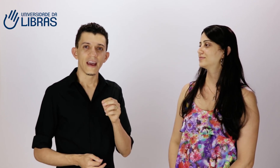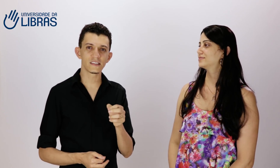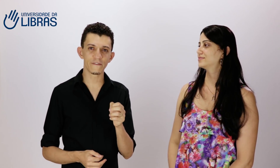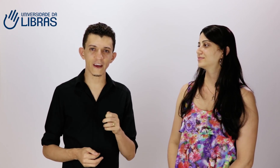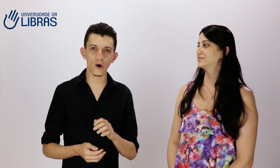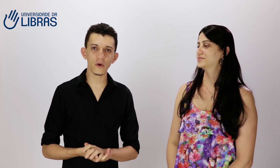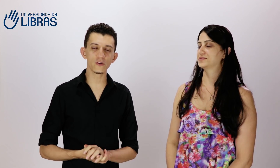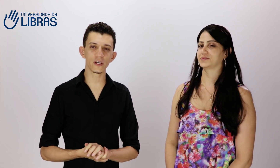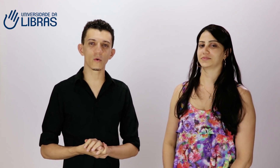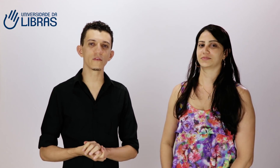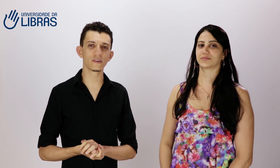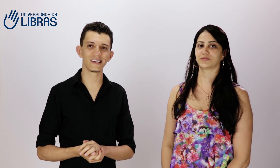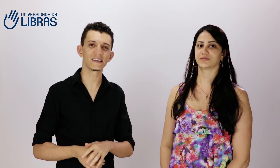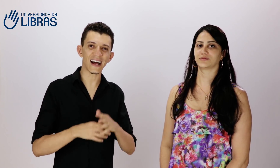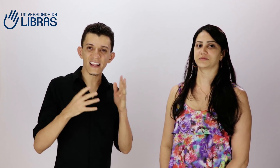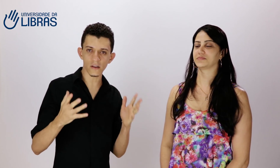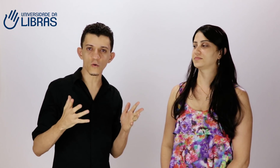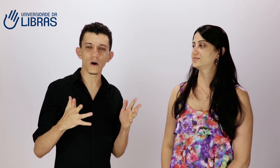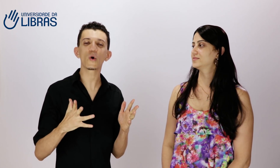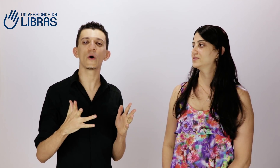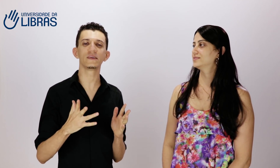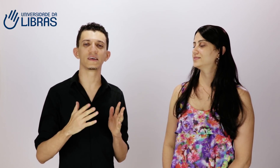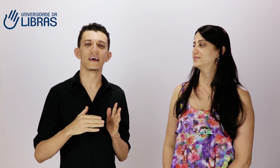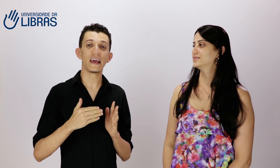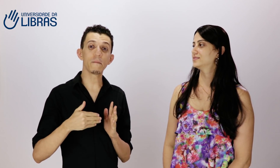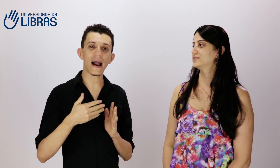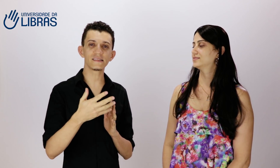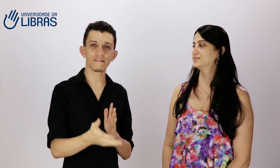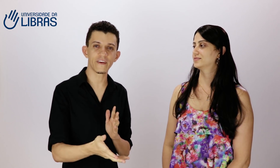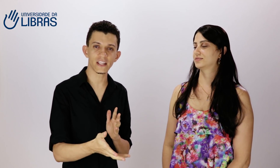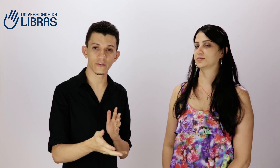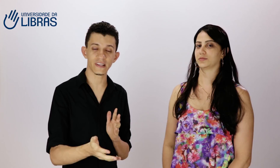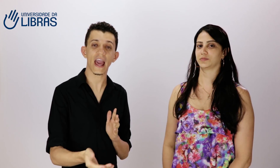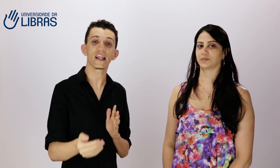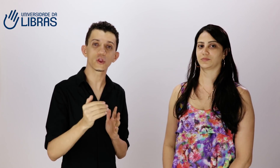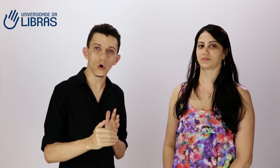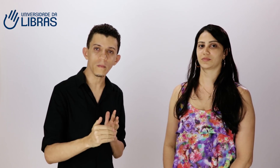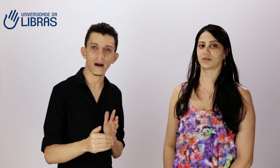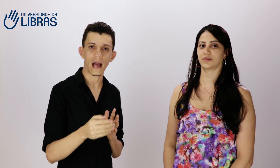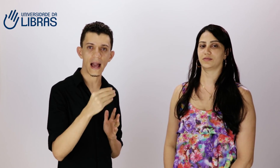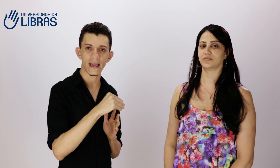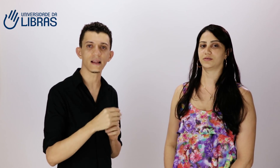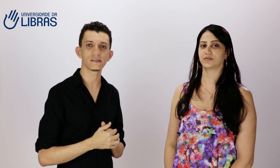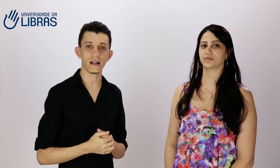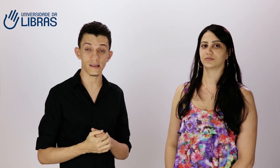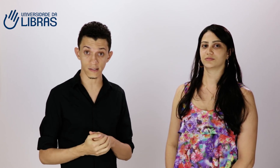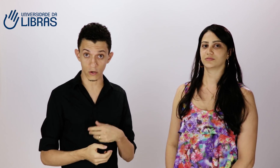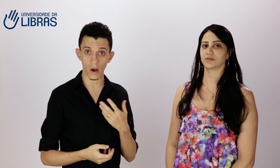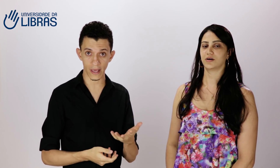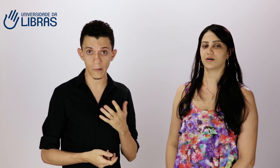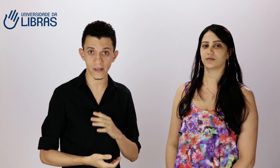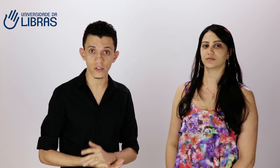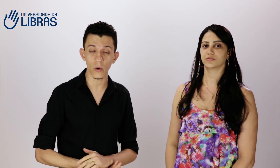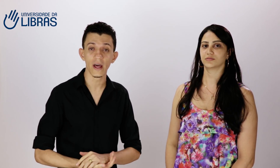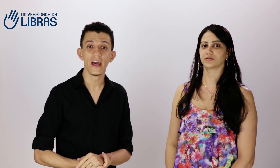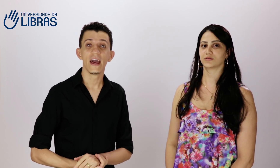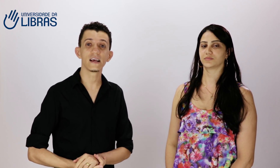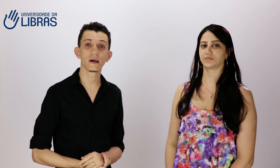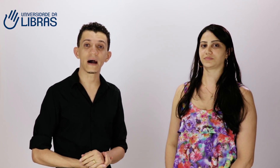Esse fenômeno de quando você sinaliza alguma coisa e mais à frente você retoma aquela sinalização ou aquela pessoa, é chamado